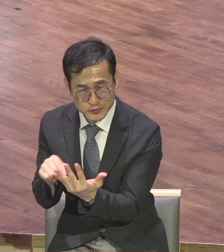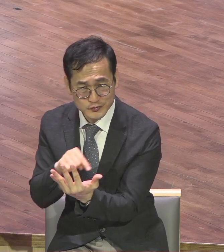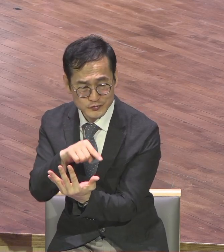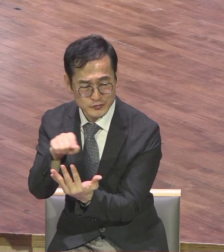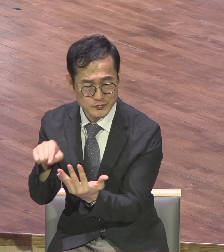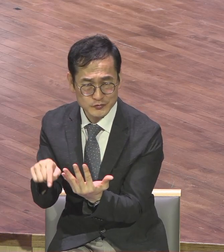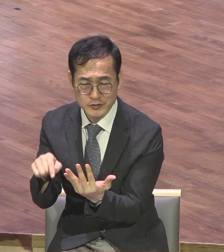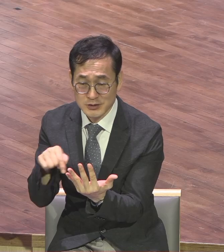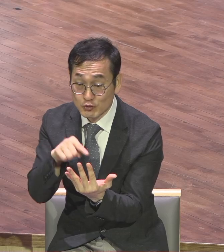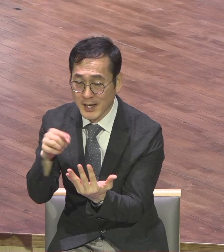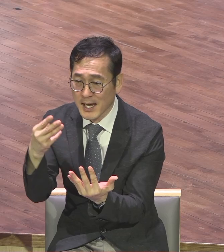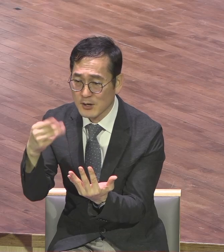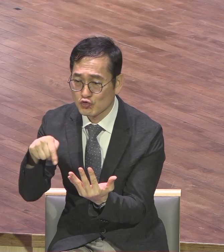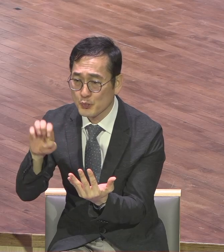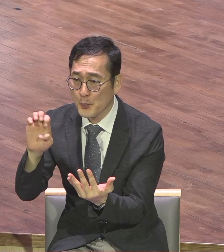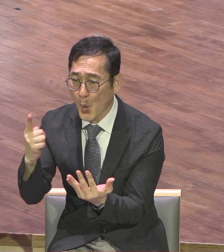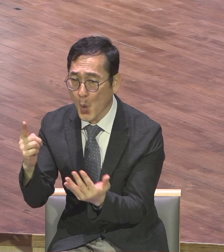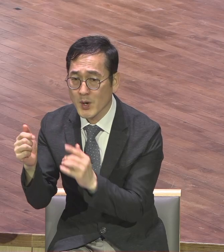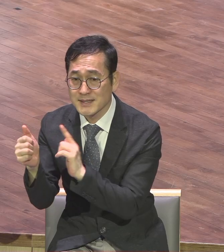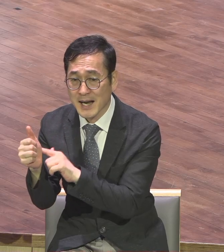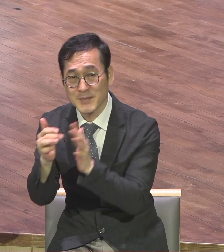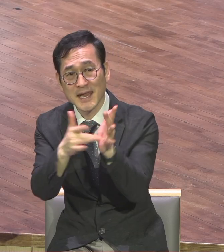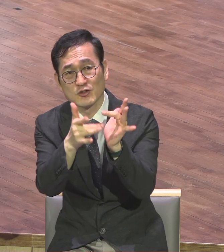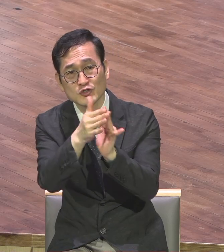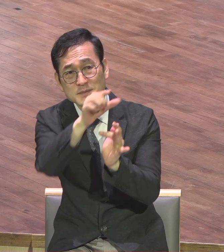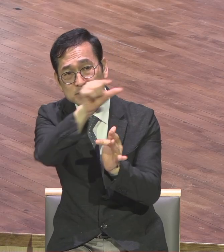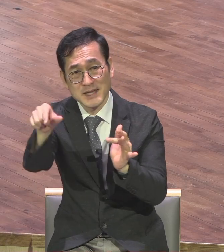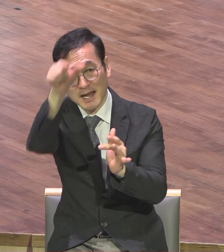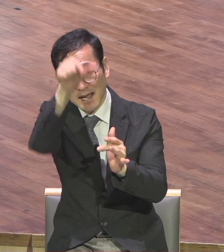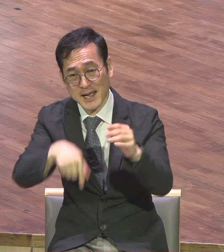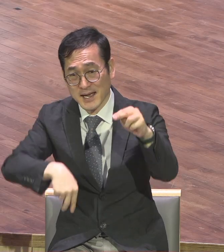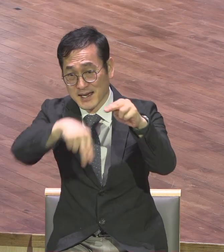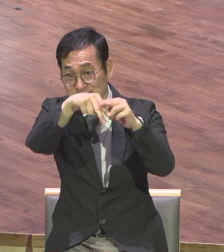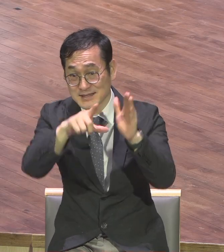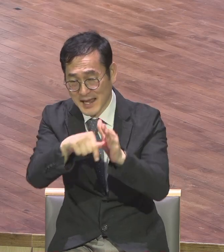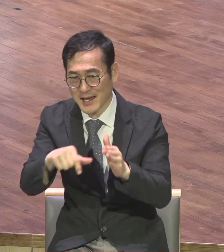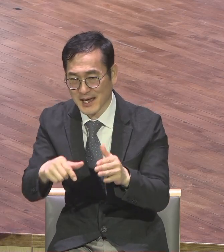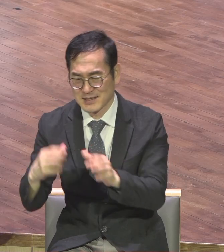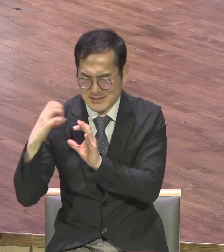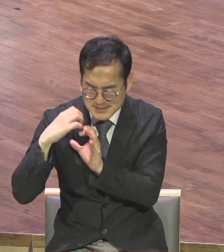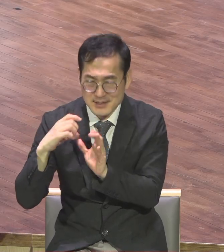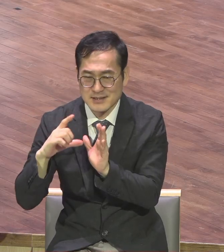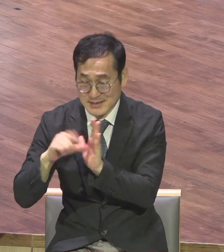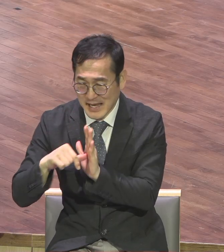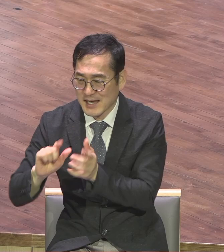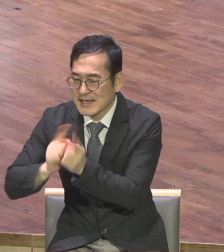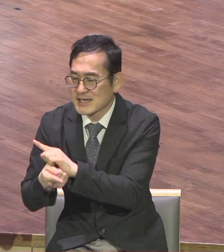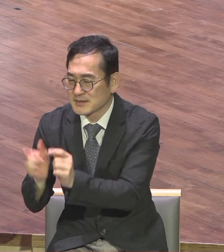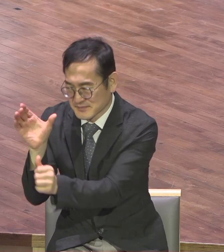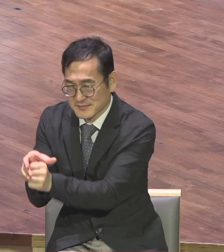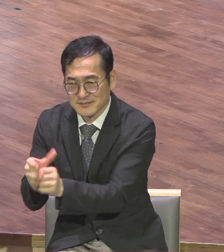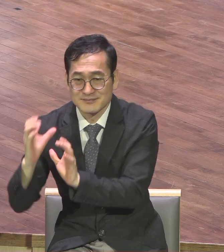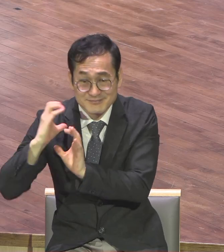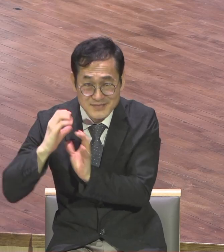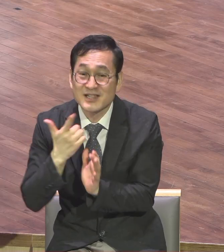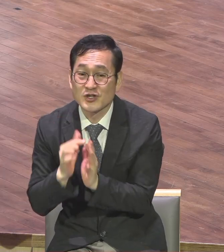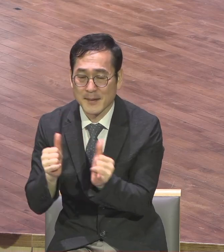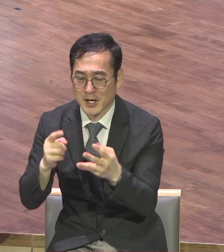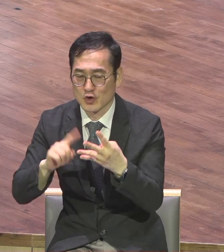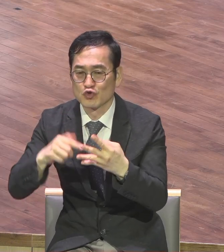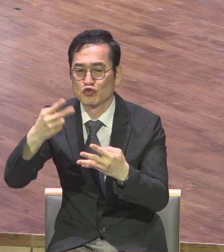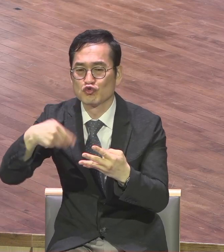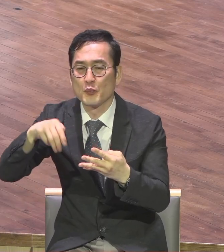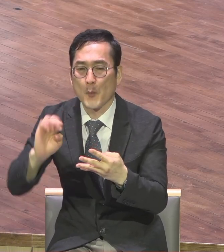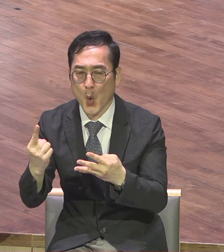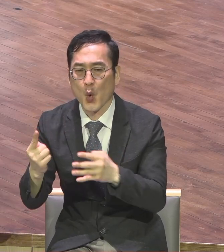루포는 누군지 아세요? 예수님 십자가 질 때 대신 졌던 사람이에요. 그러니까 쭉 이런 인물들이 쭉 다 나오죠. 사도 바울이